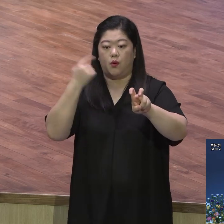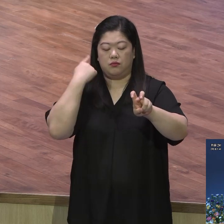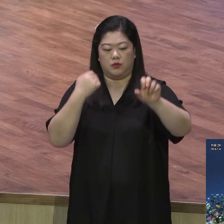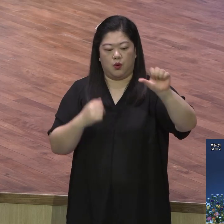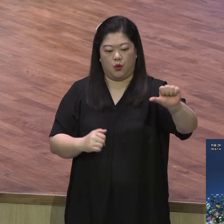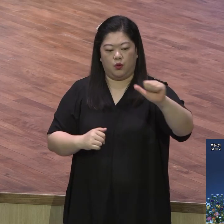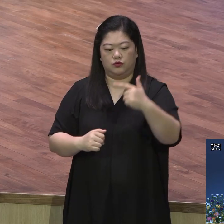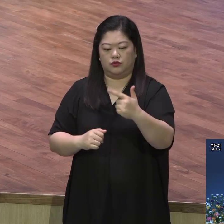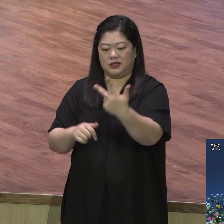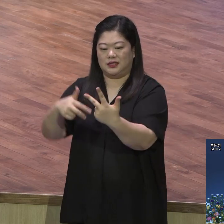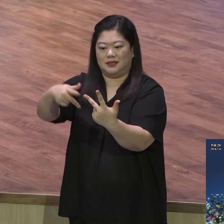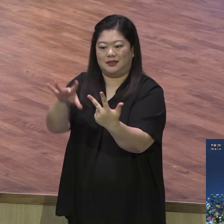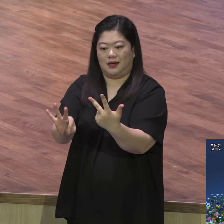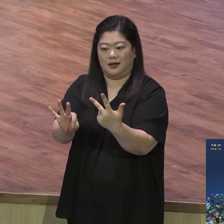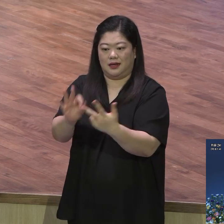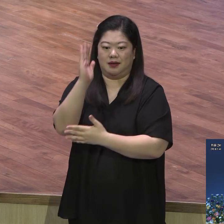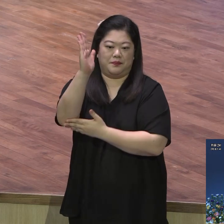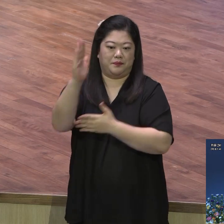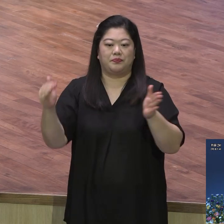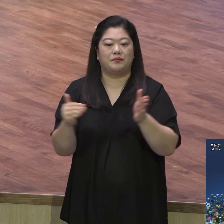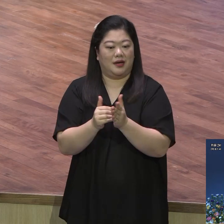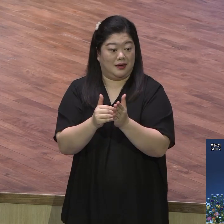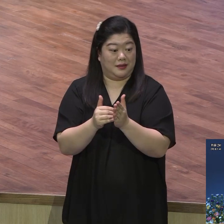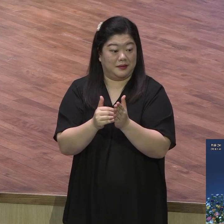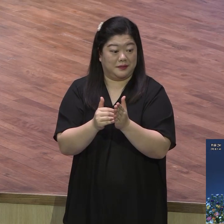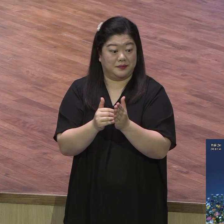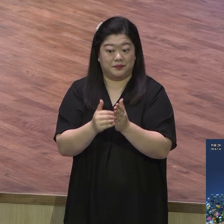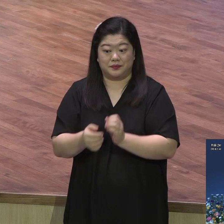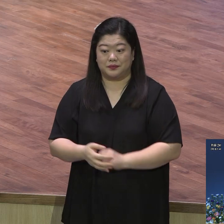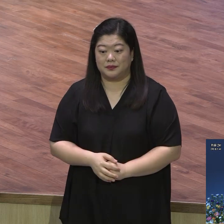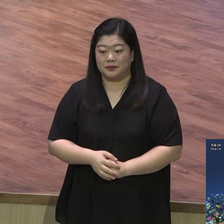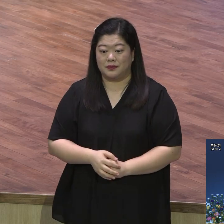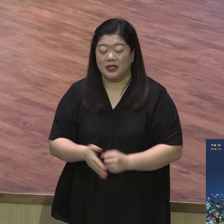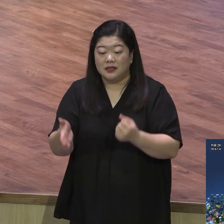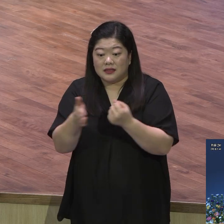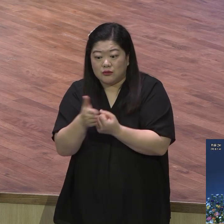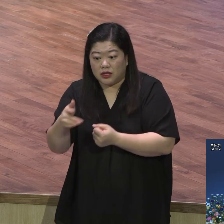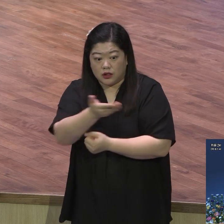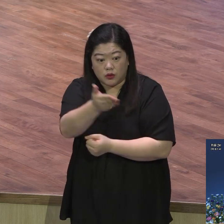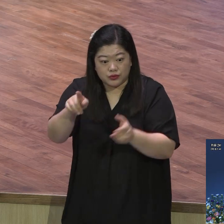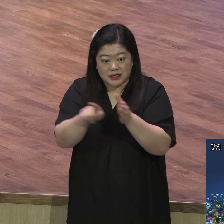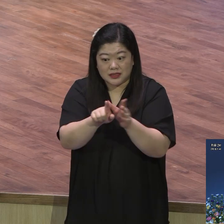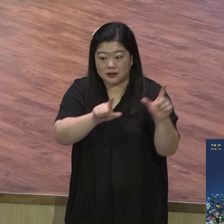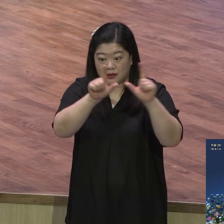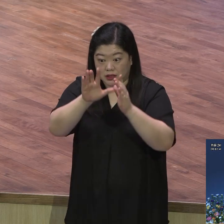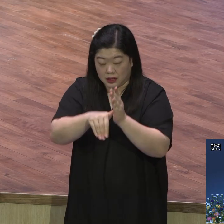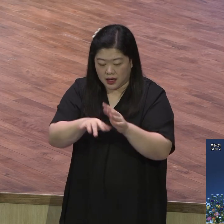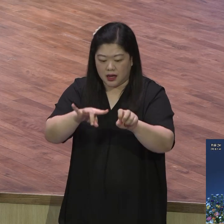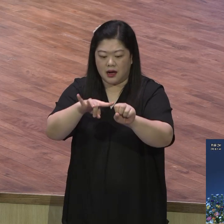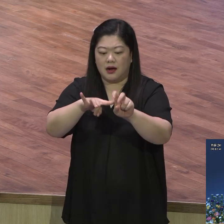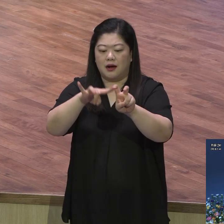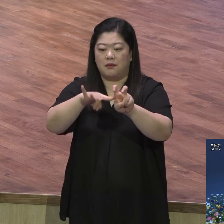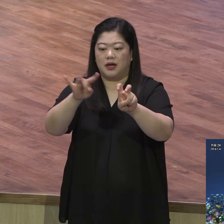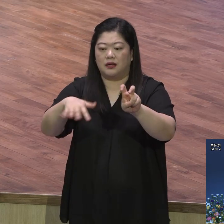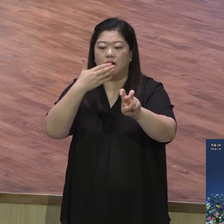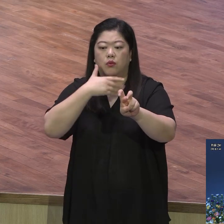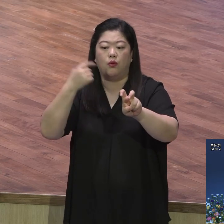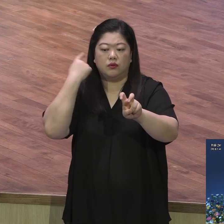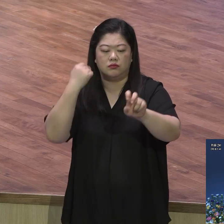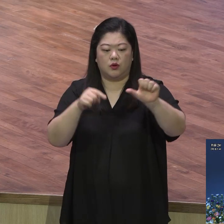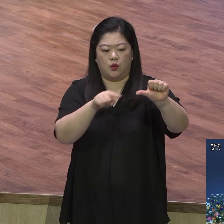말씀하셨습니다. 산상순이 그래서 우리가 신앙생활의 중요한 주제가